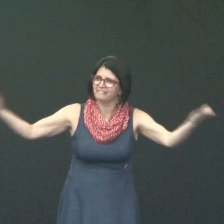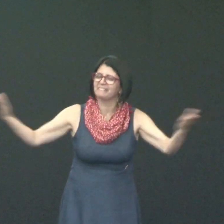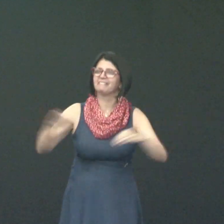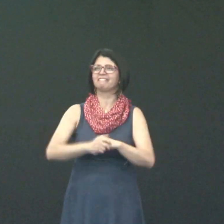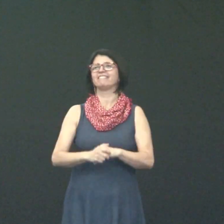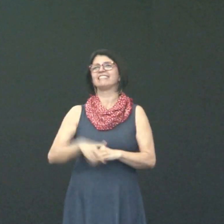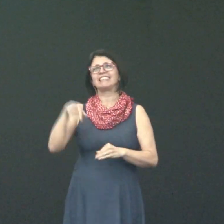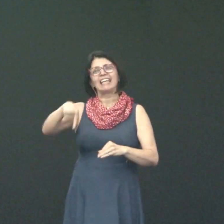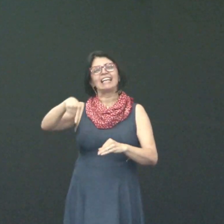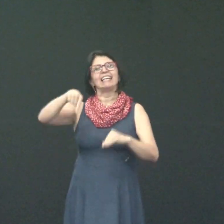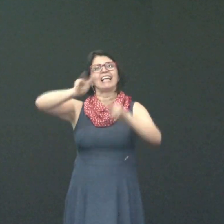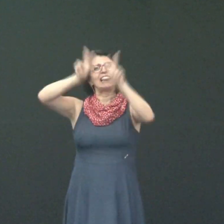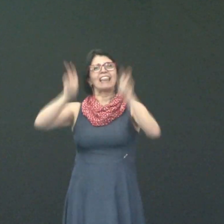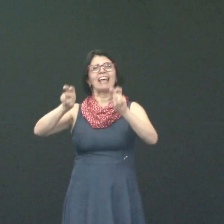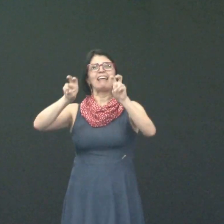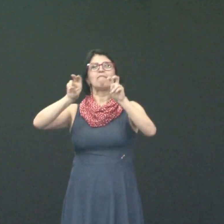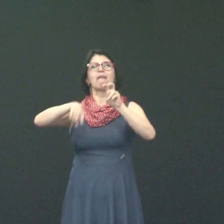Bom encontrá-los novamente.